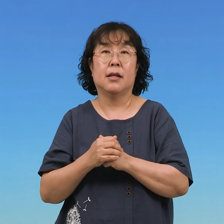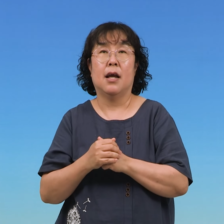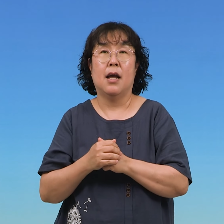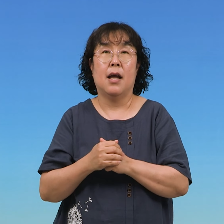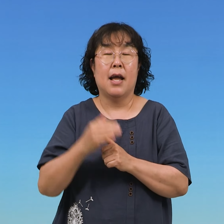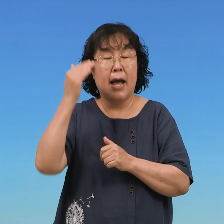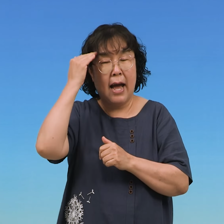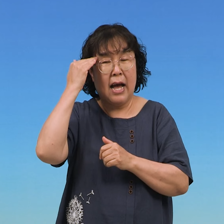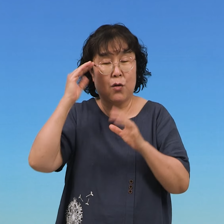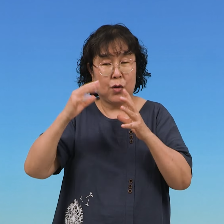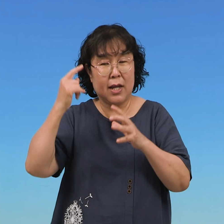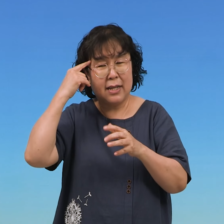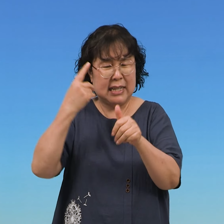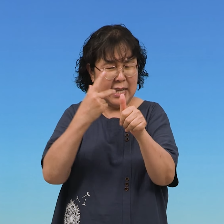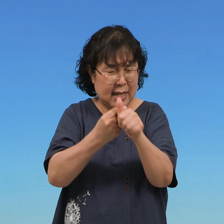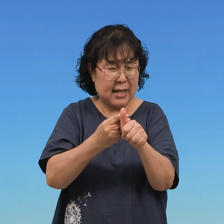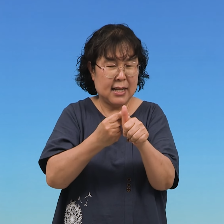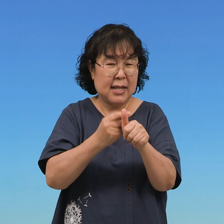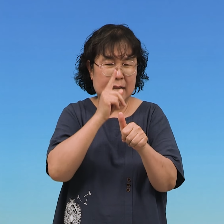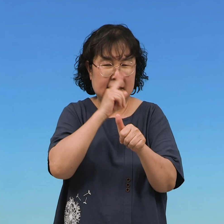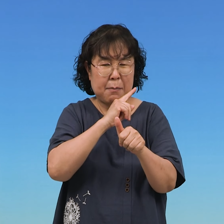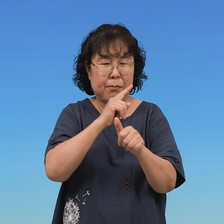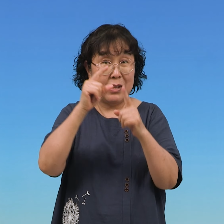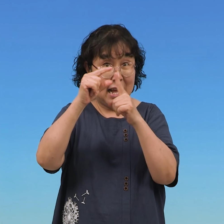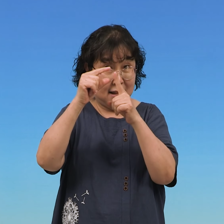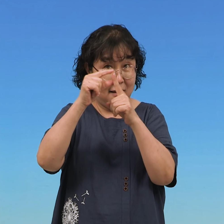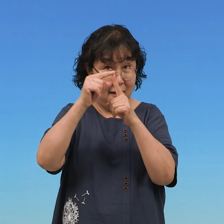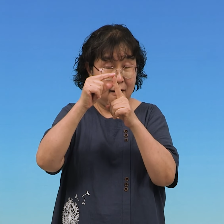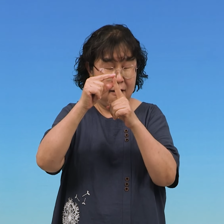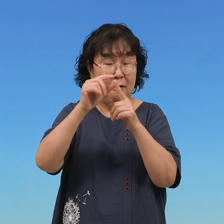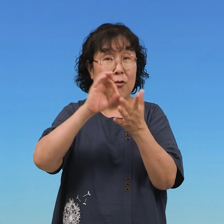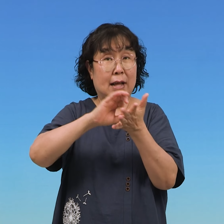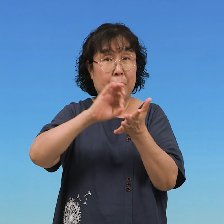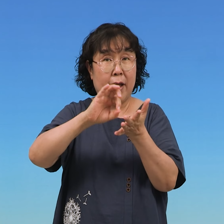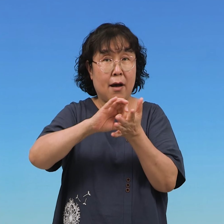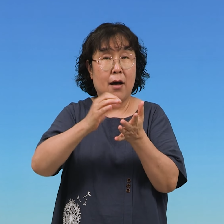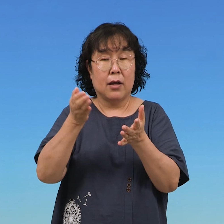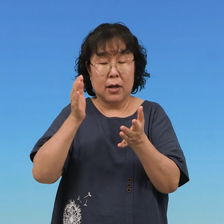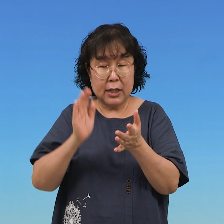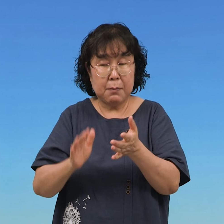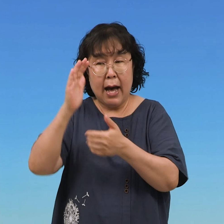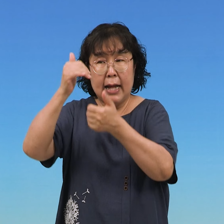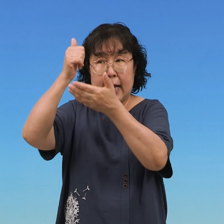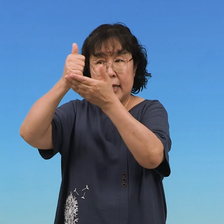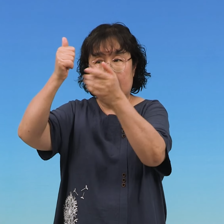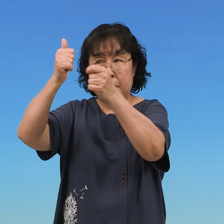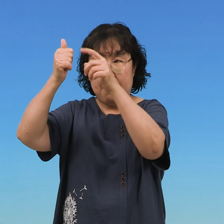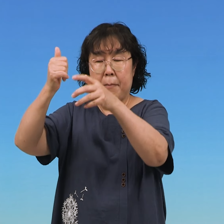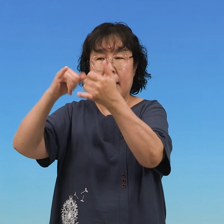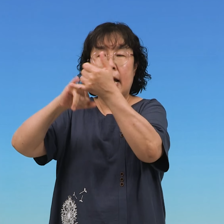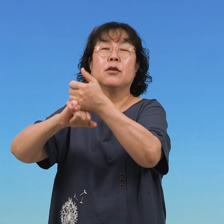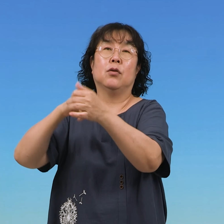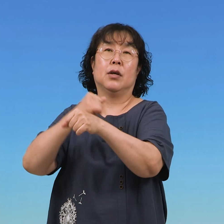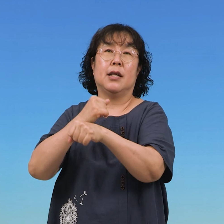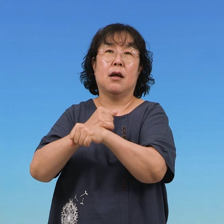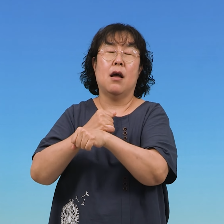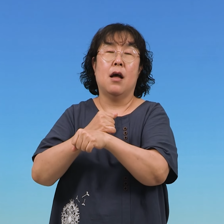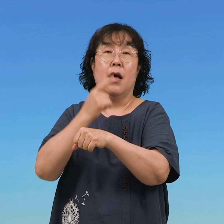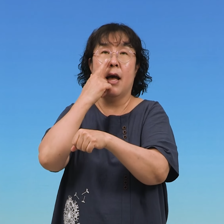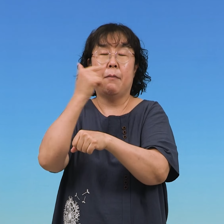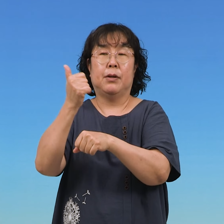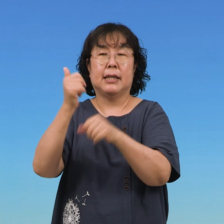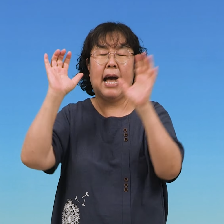우리나라에서 세뇌시키다는 단어는 나쁜 단어예요. 나쁠 때 쓰는 거예요. 그러나 저는 하나님 앞에 그 약속을 드렸어요.